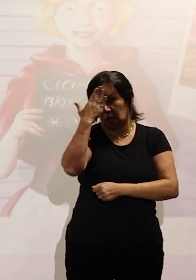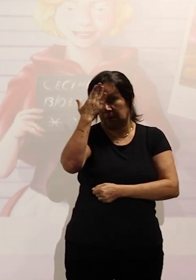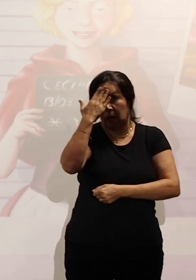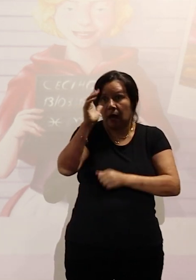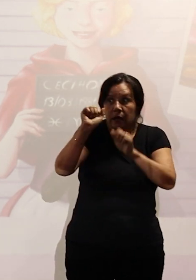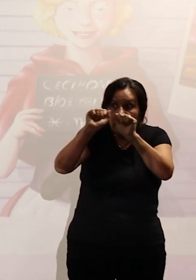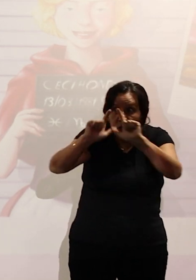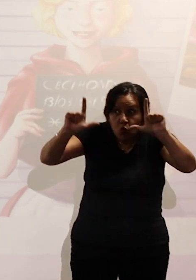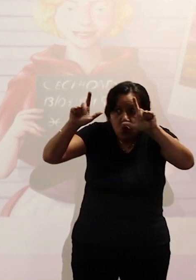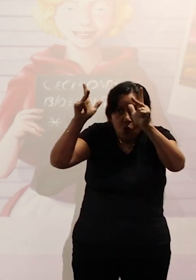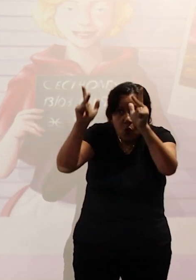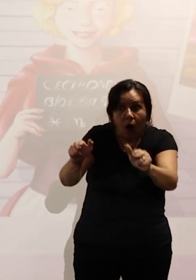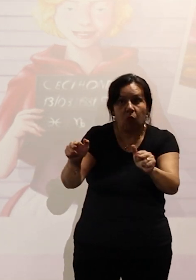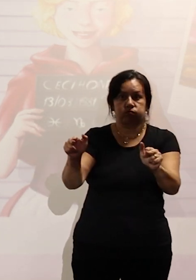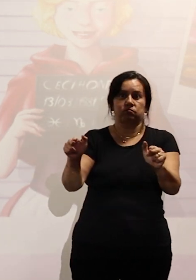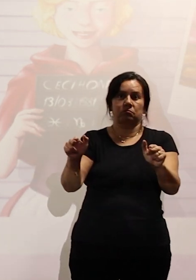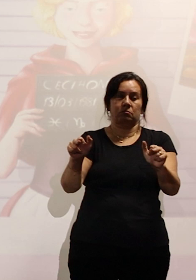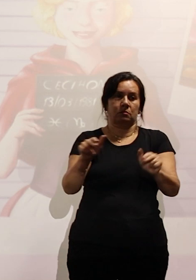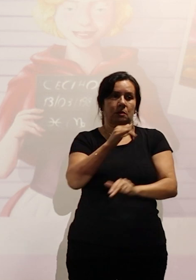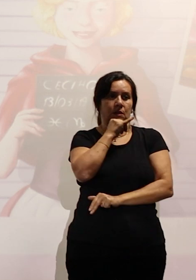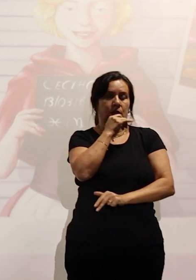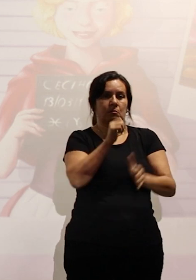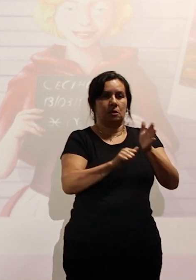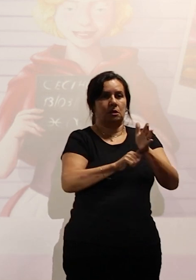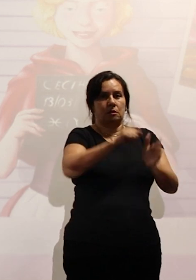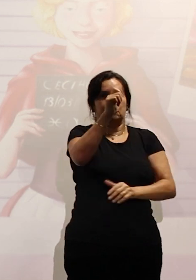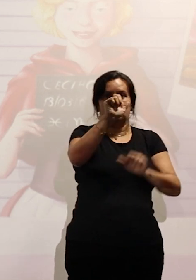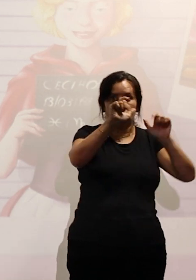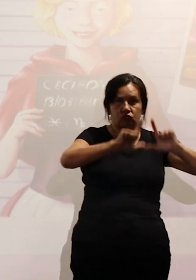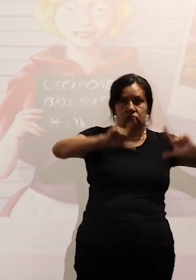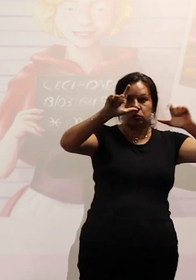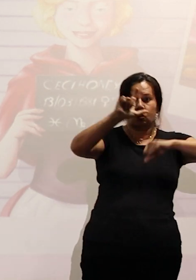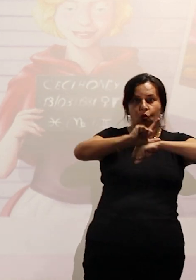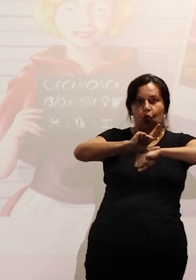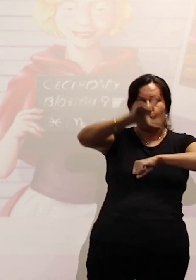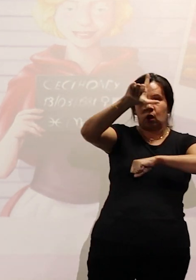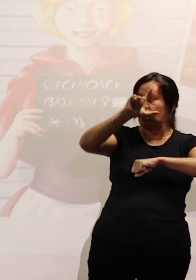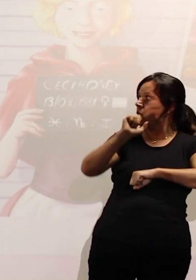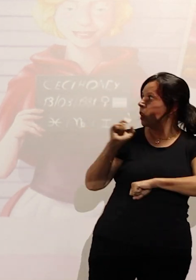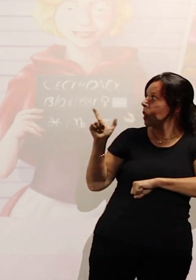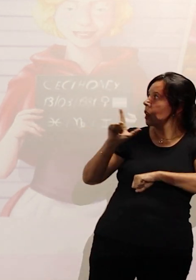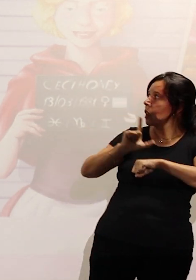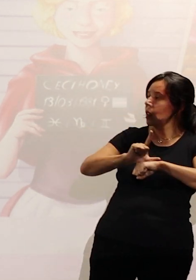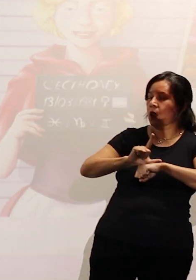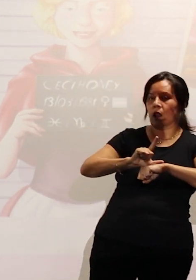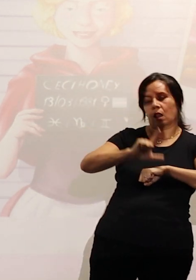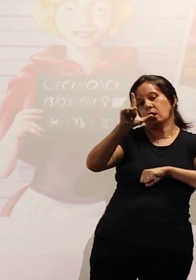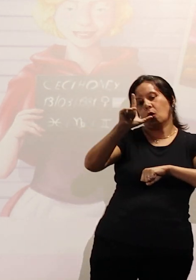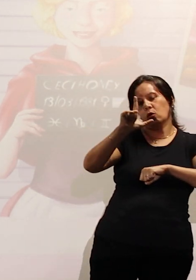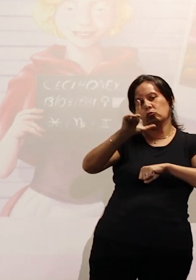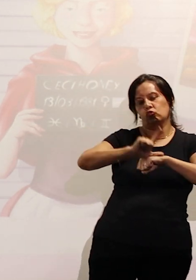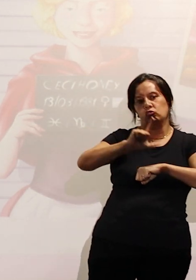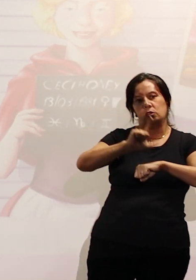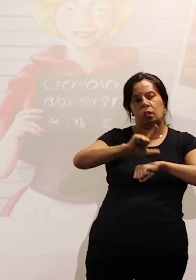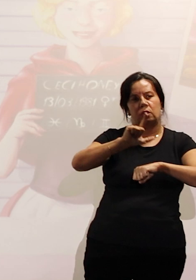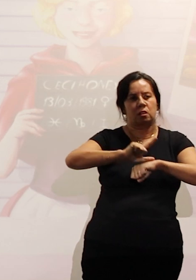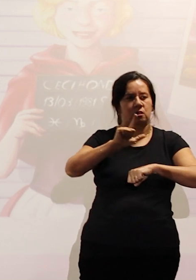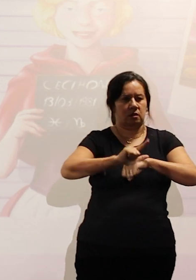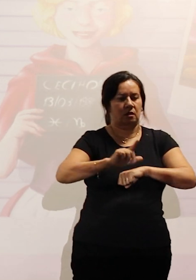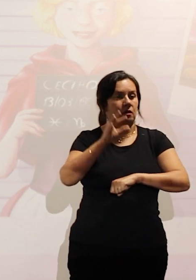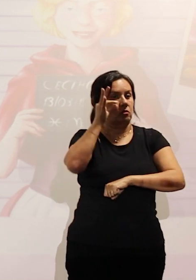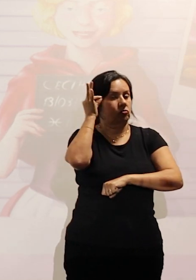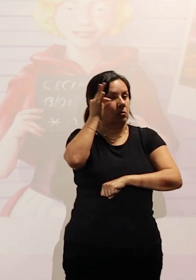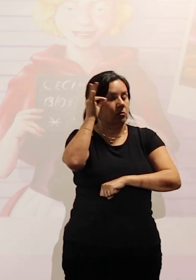por exemplo, nesse primeiro, eles estão numa loja de lamen, né, no caso de yakisoba e